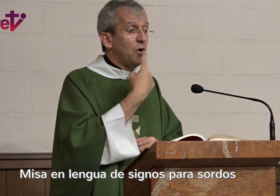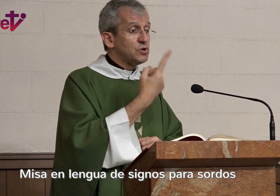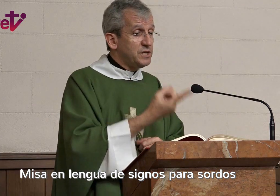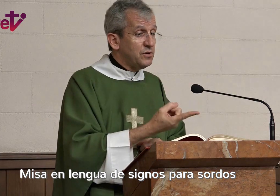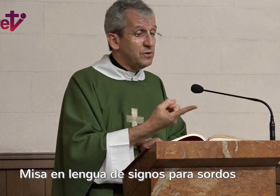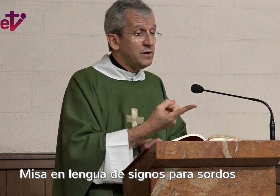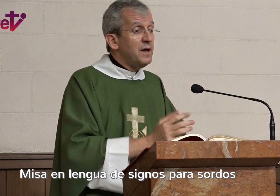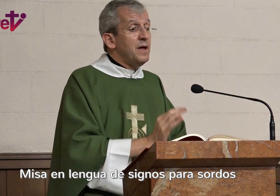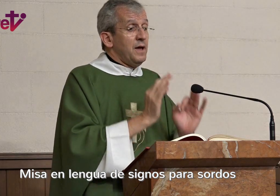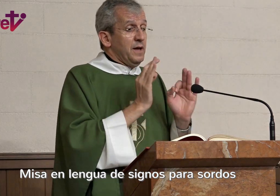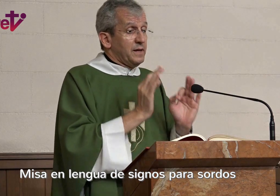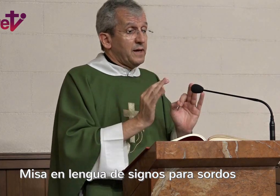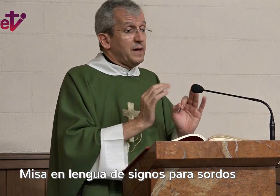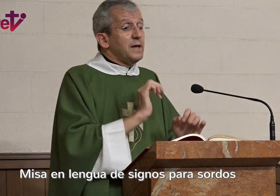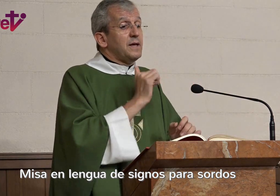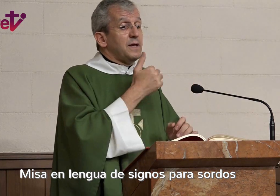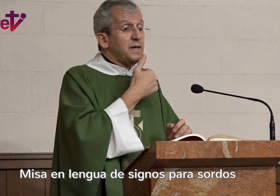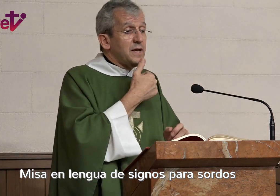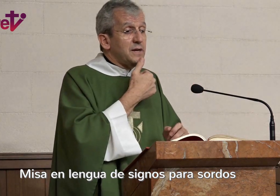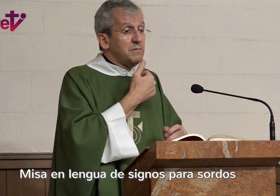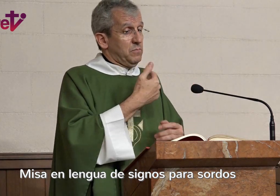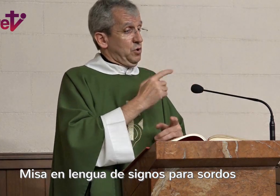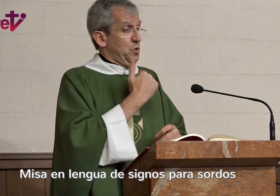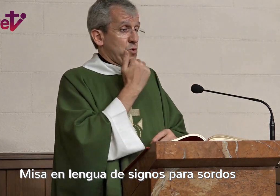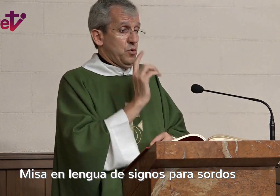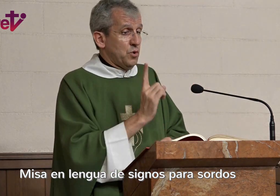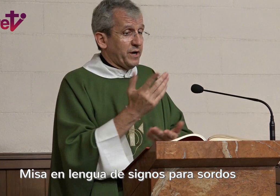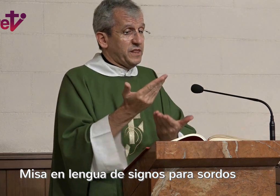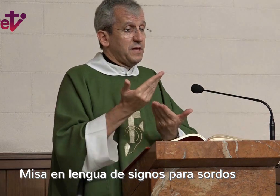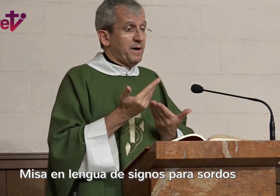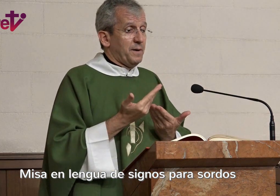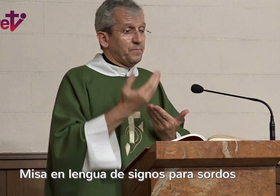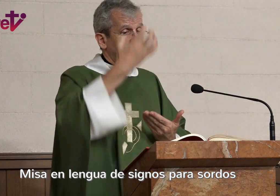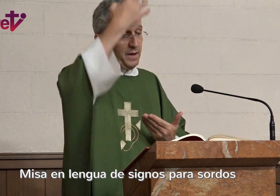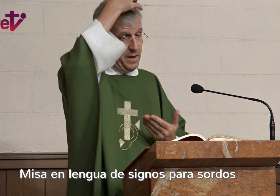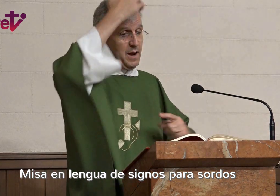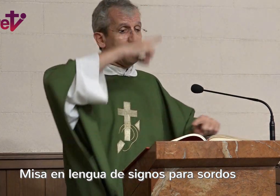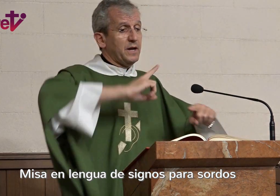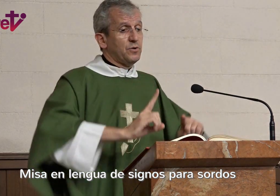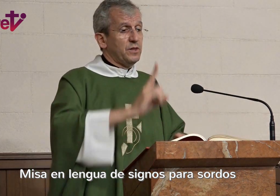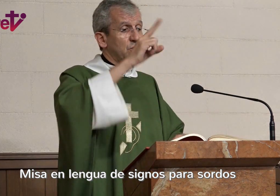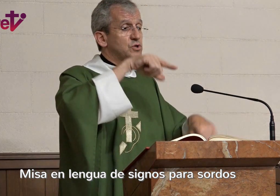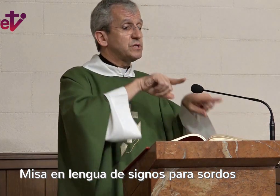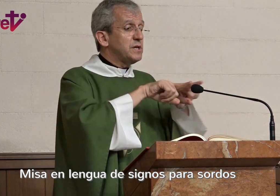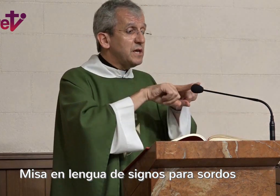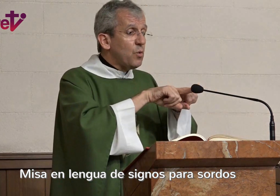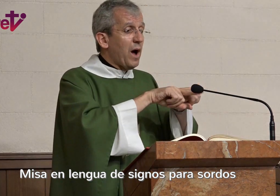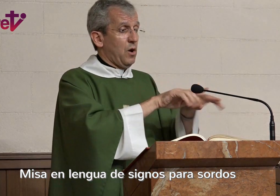os digo que quien no reciba el reino de Dios igual